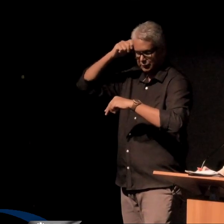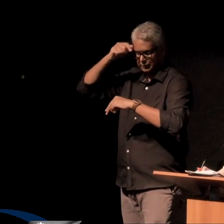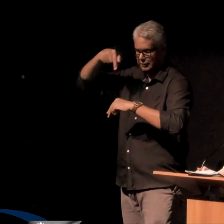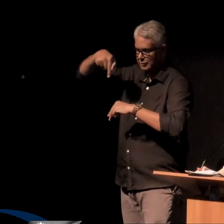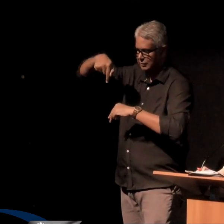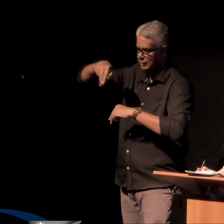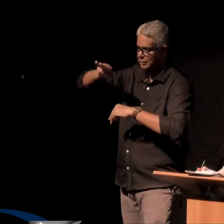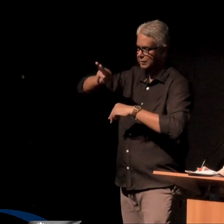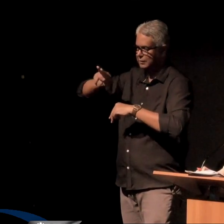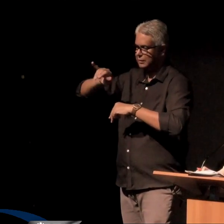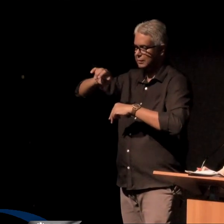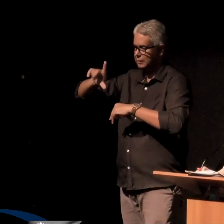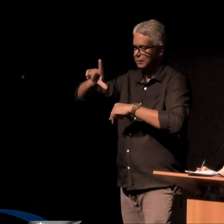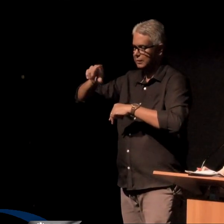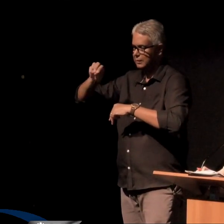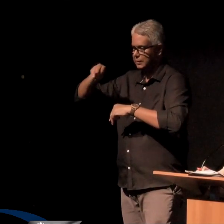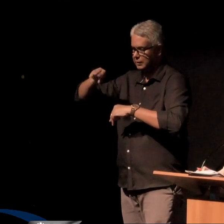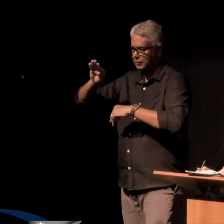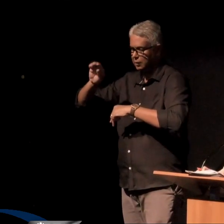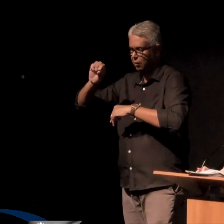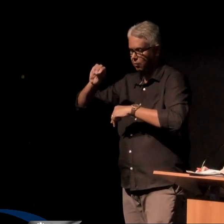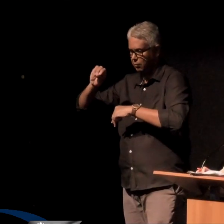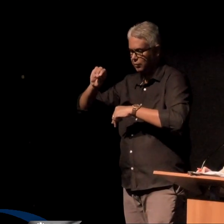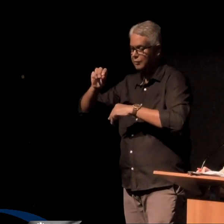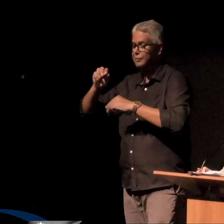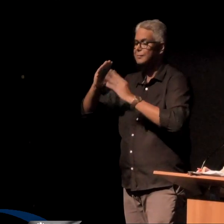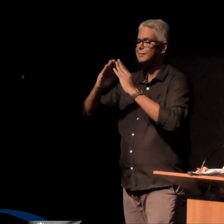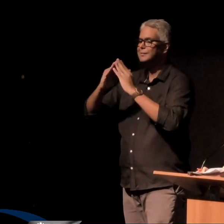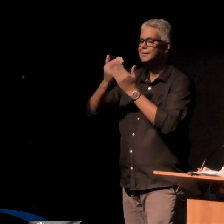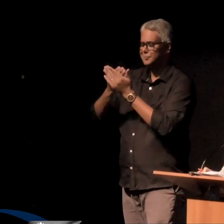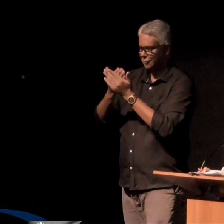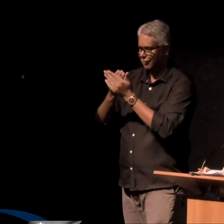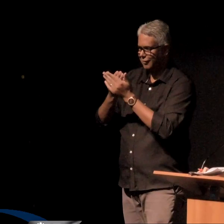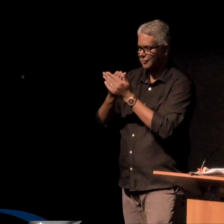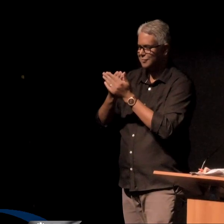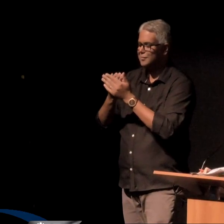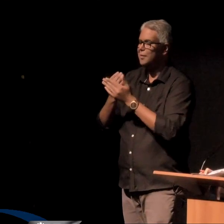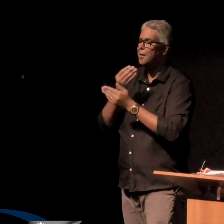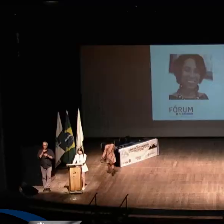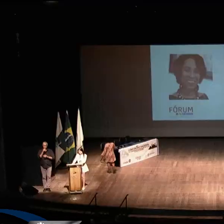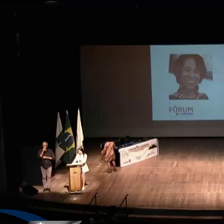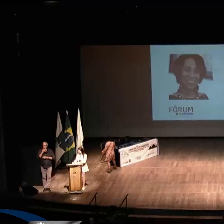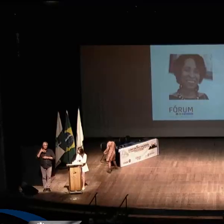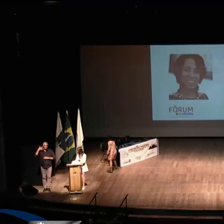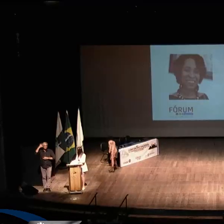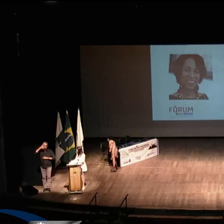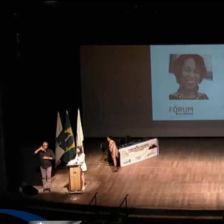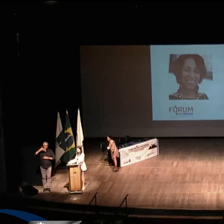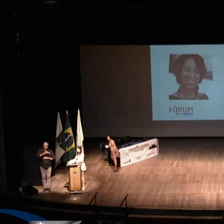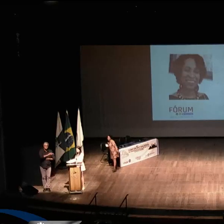de Quilombo urbanas acessarem este direito boa palestra a todos